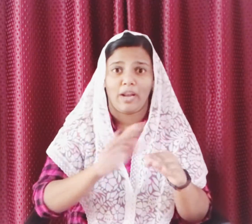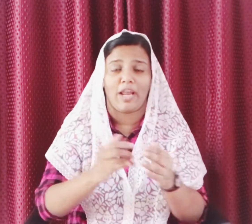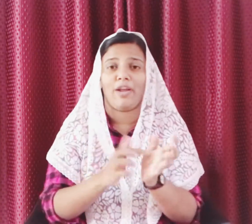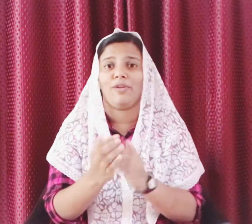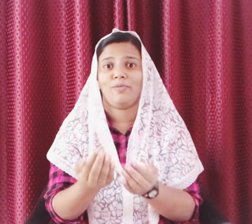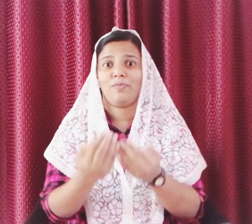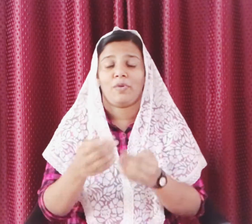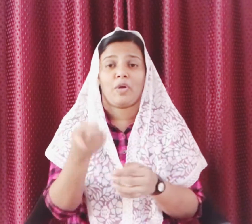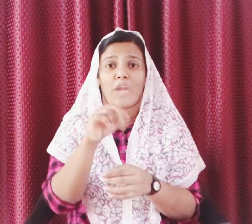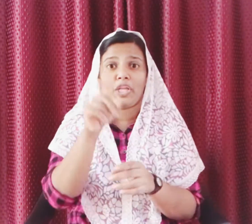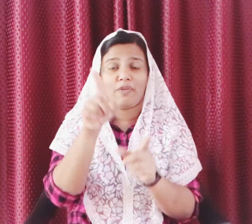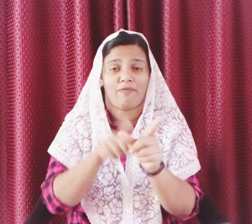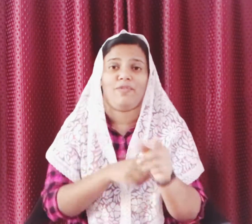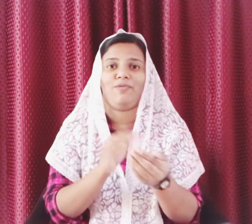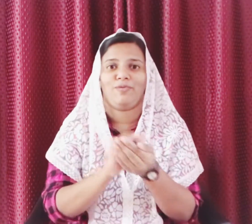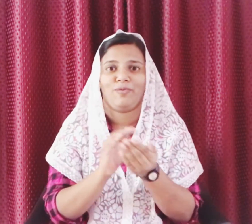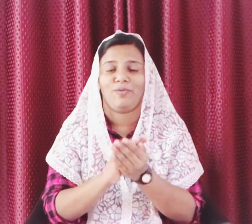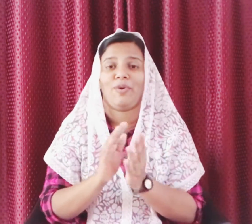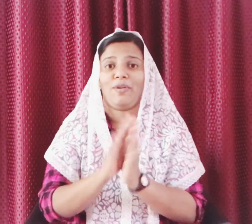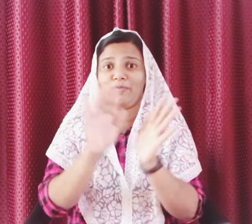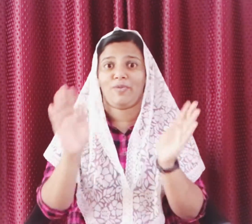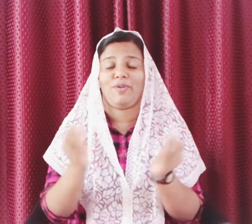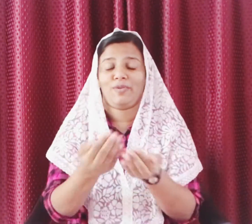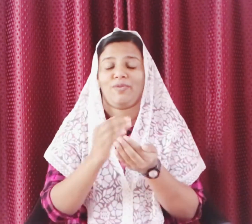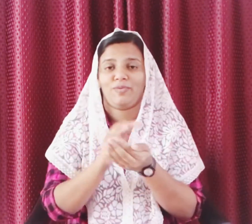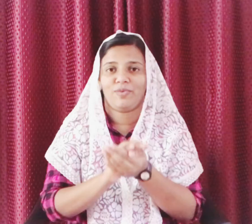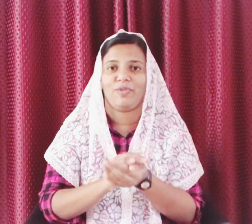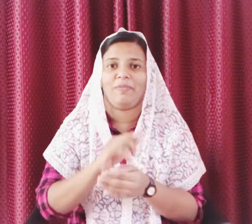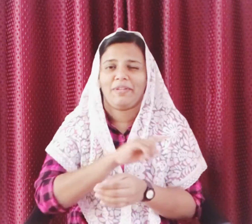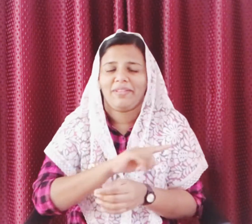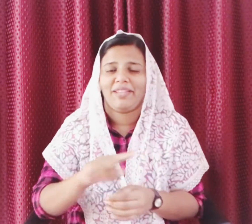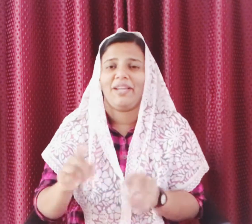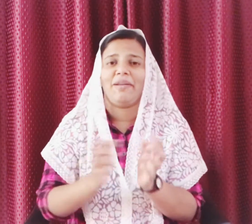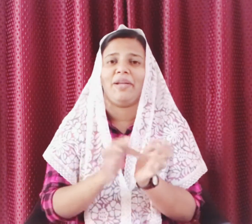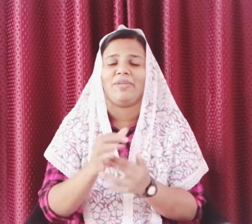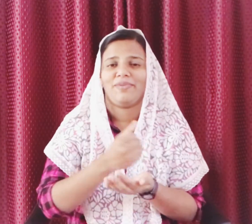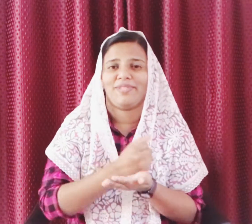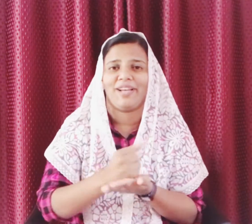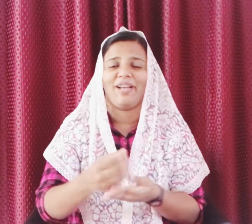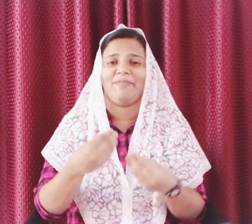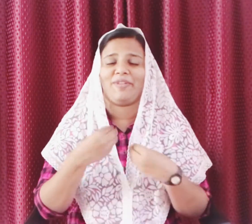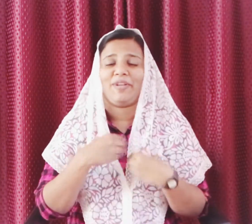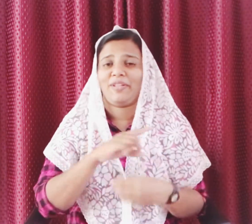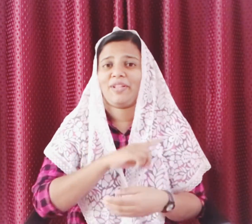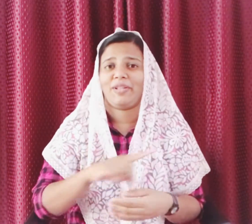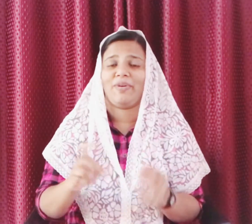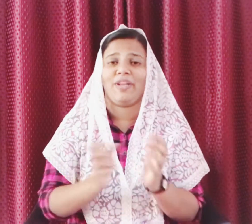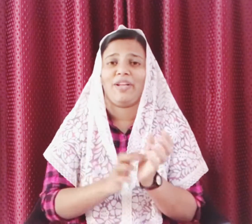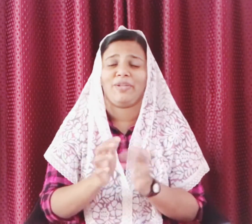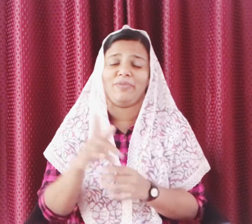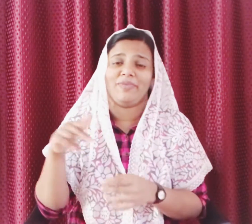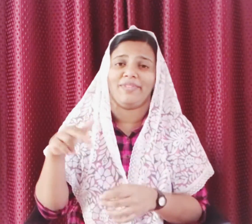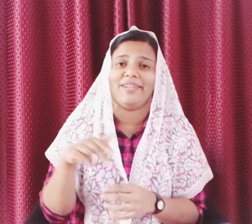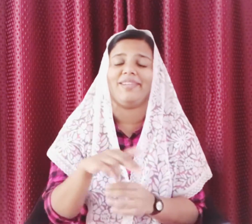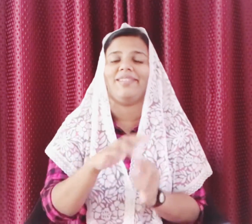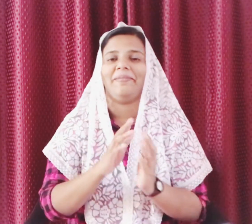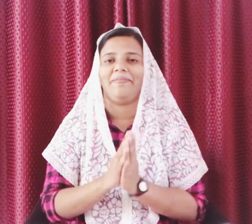കഴിഞ്ഞ വർഷക്കാലം അത്ഭുതകരമായി സൂക്ഷിച്ചതോർത്ത് നമുക്ക് സ്തോത്രം ചെയ്യാം. ഇത്രത്തോളം യഹോവ നമ്മളെ സഹായിച്ചു, ഇത്രത്തോളം നമ്മുടെ കർത്താവ് നമ്മളെ നടത്തി.